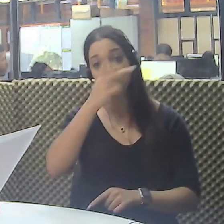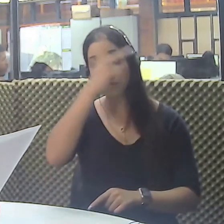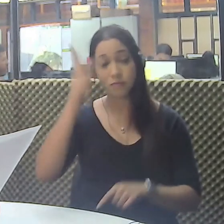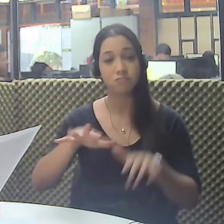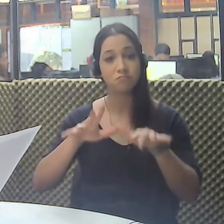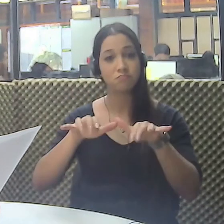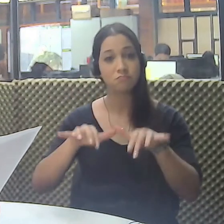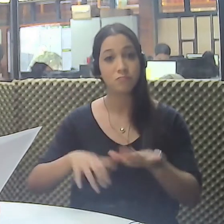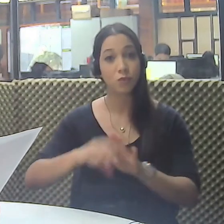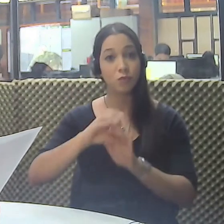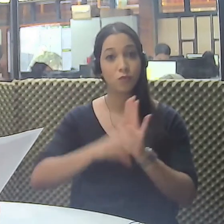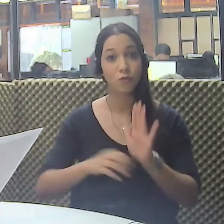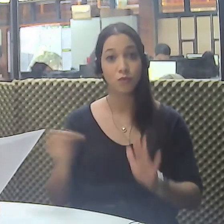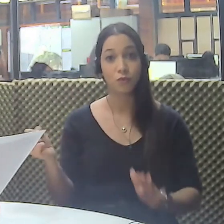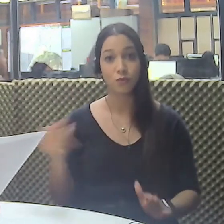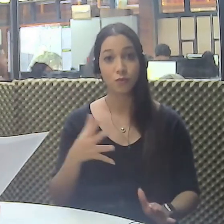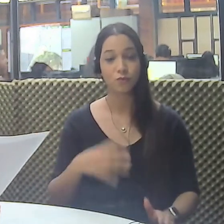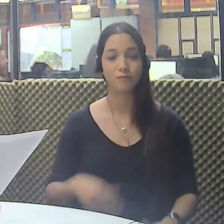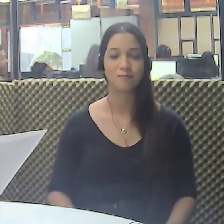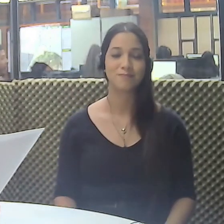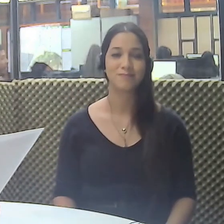na confecção dos currículos.